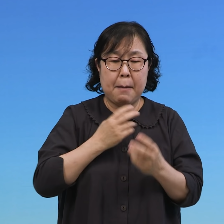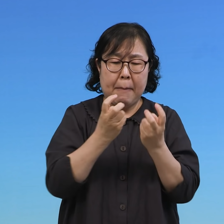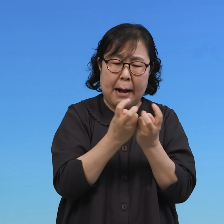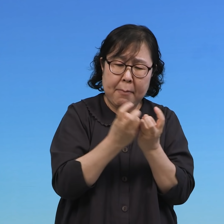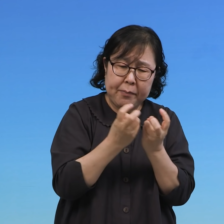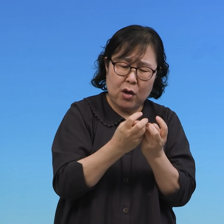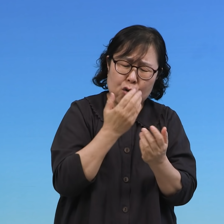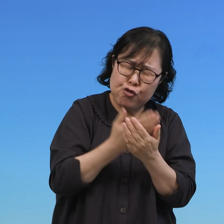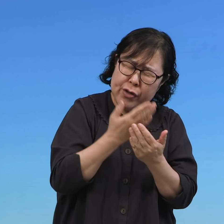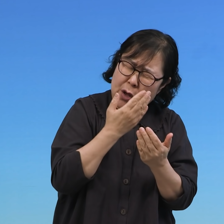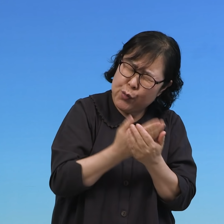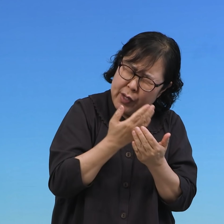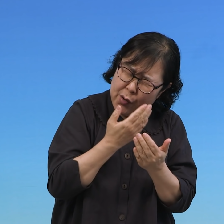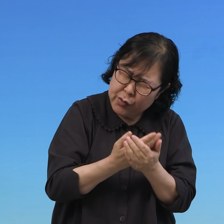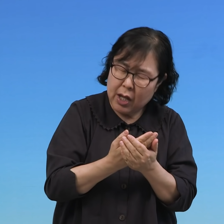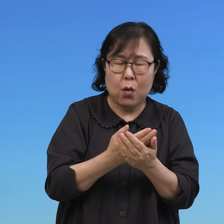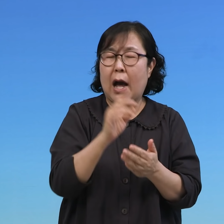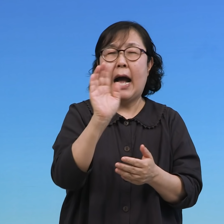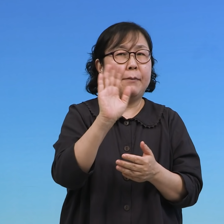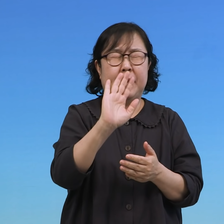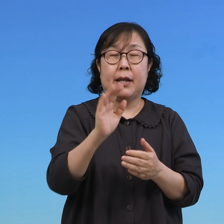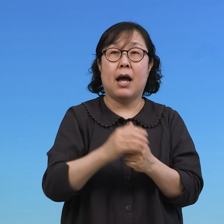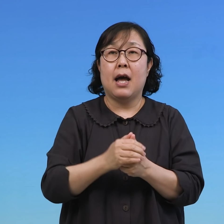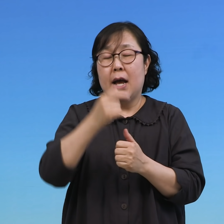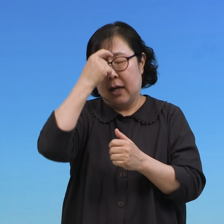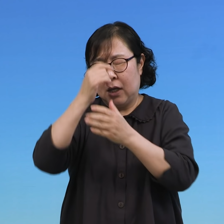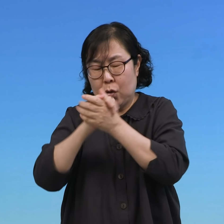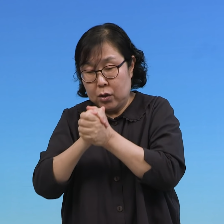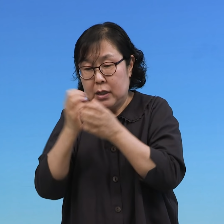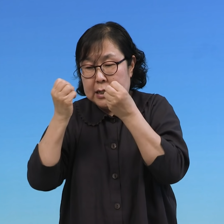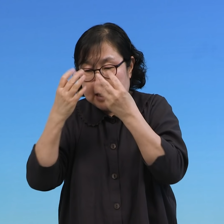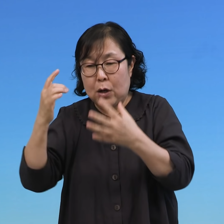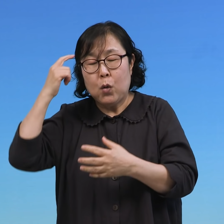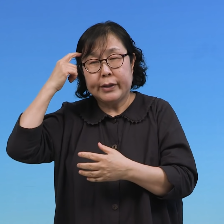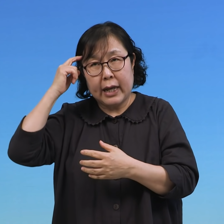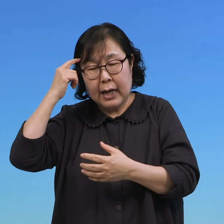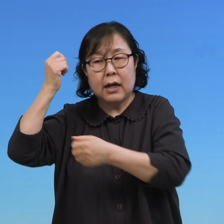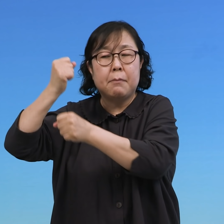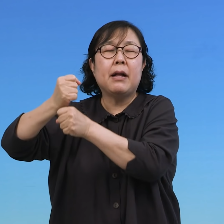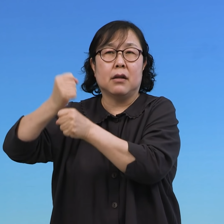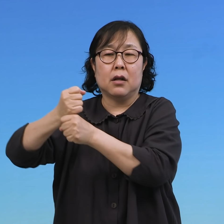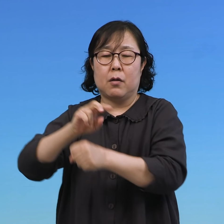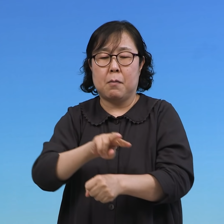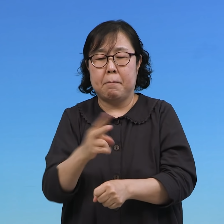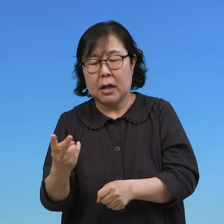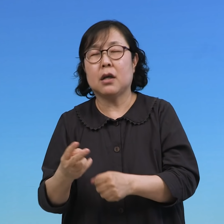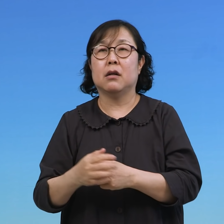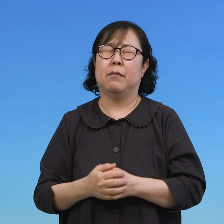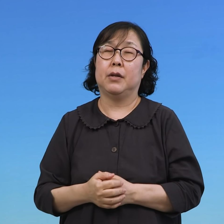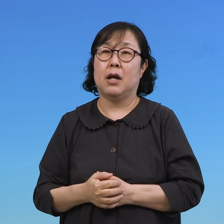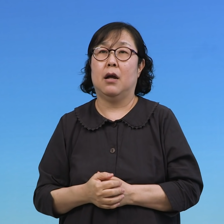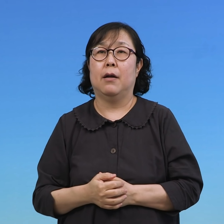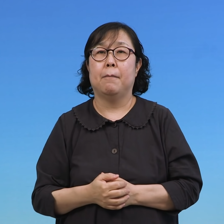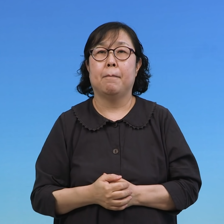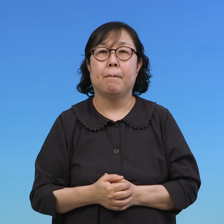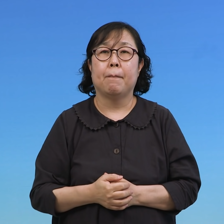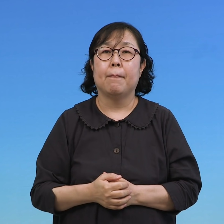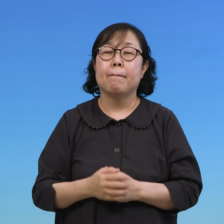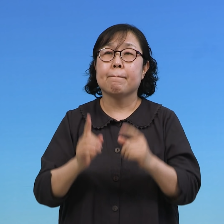가치관이에요. 그냥 뭐 예수님 만났더니 그래서 예수님이 제 베드로를 부르시면서 하신 말씀이 마태복음